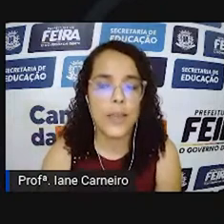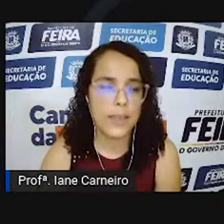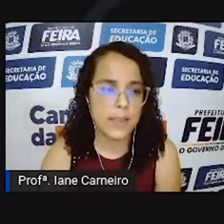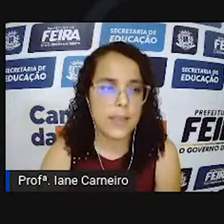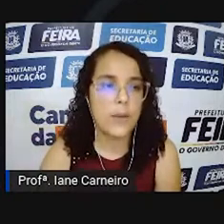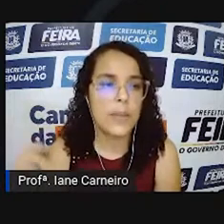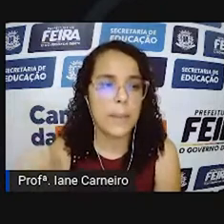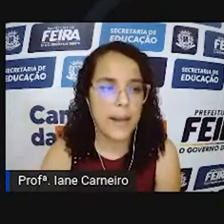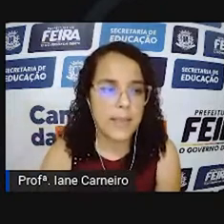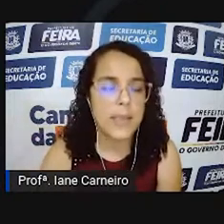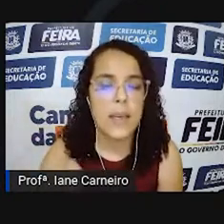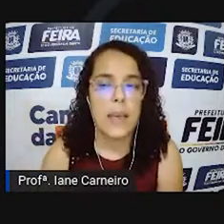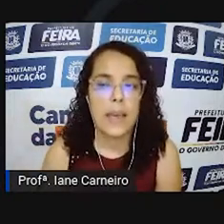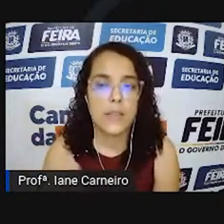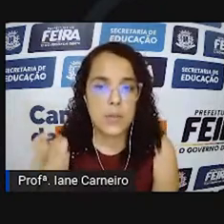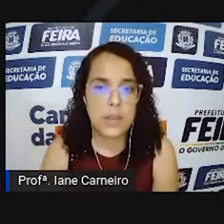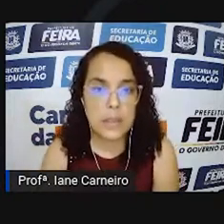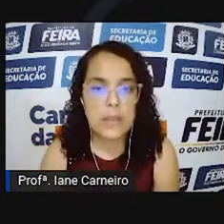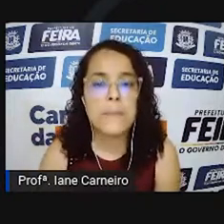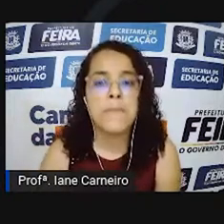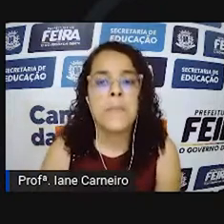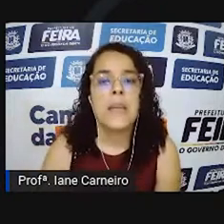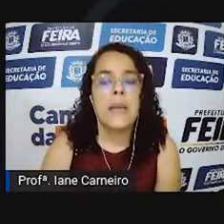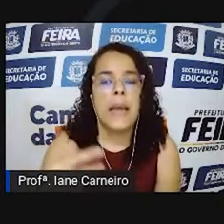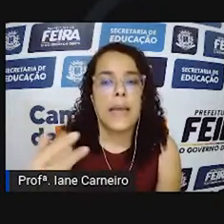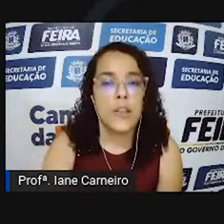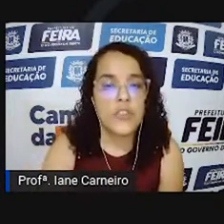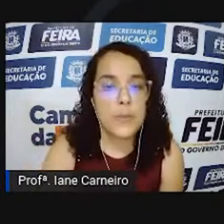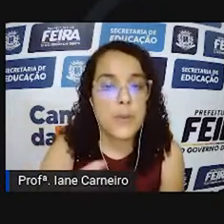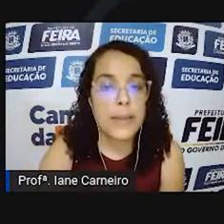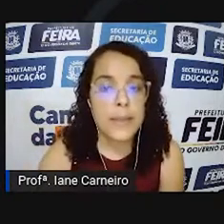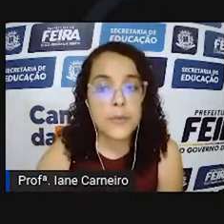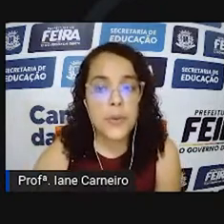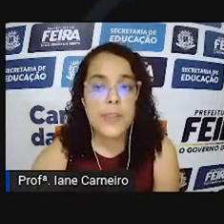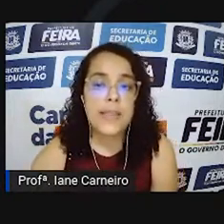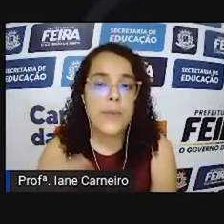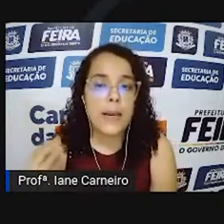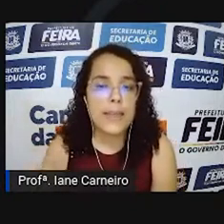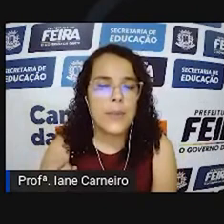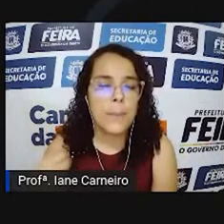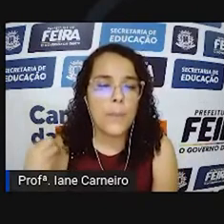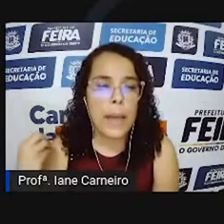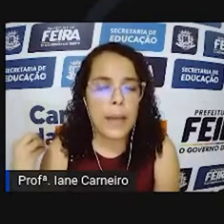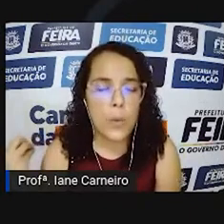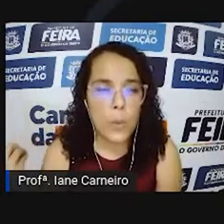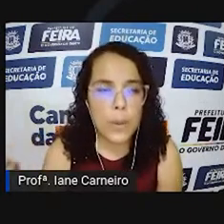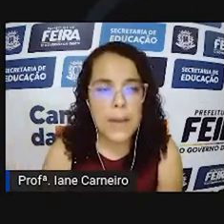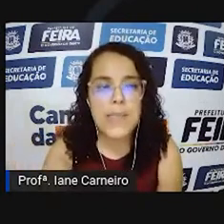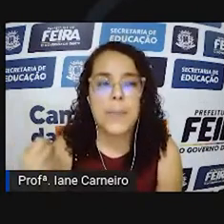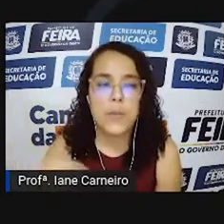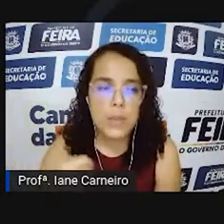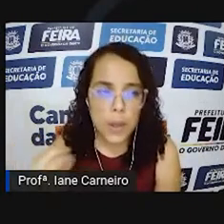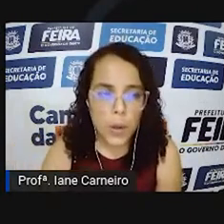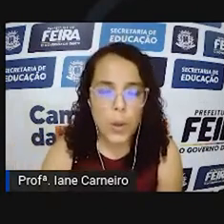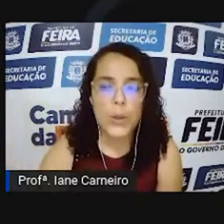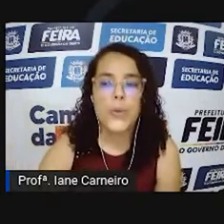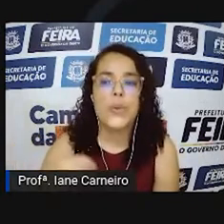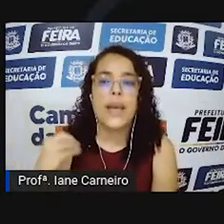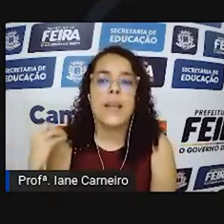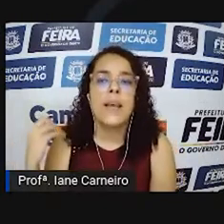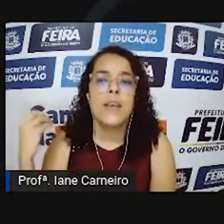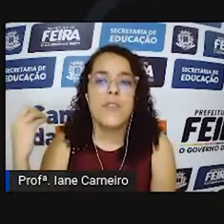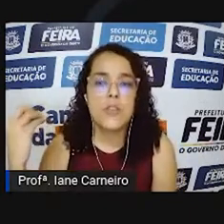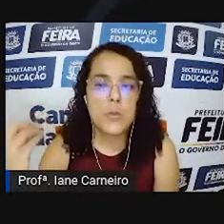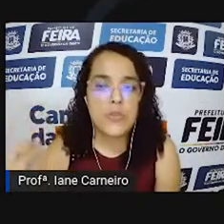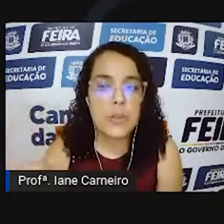uma orientação, né, mais sucinta. Nós temos o Caderno 2, que é um caderno com um embasamento teórico,